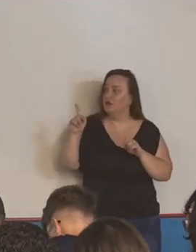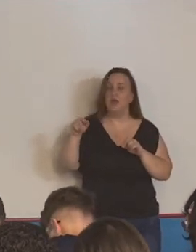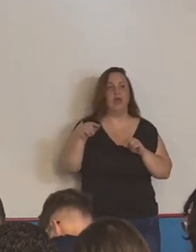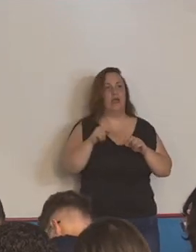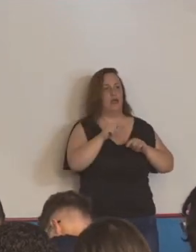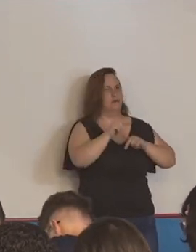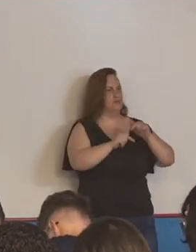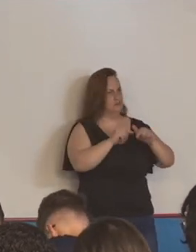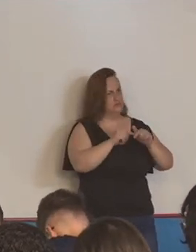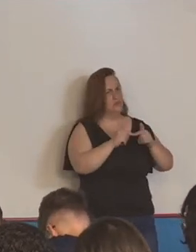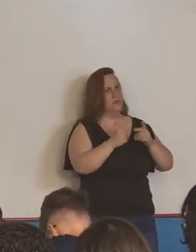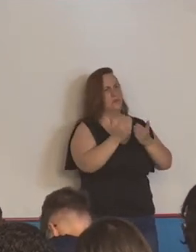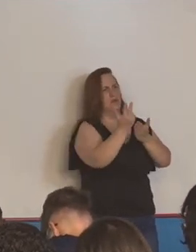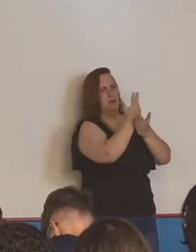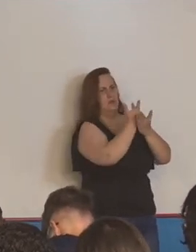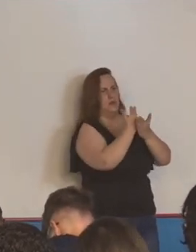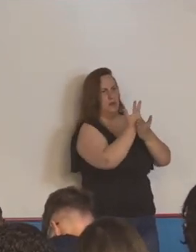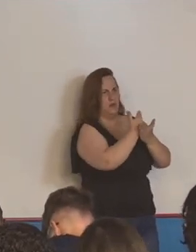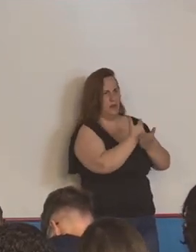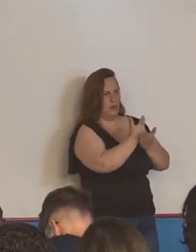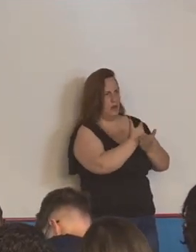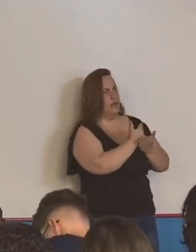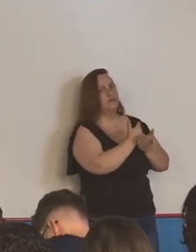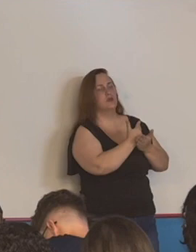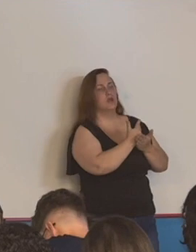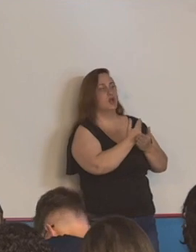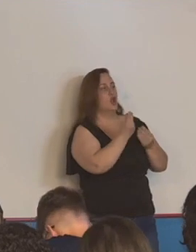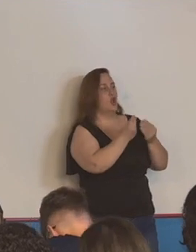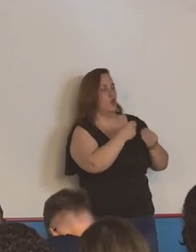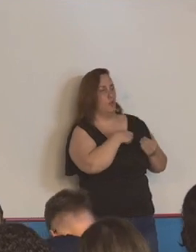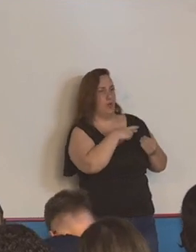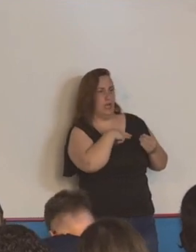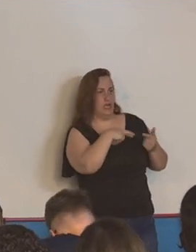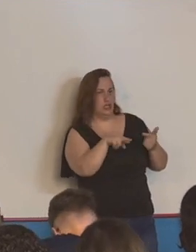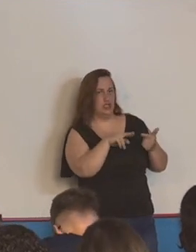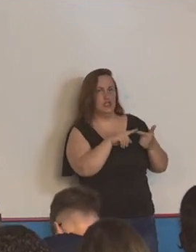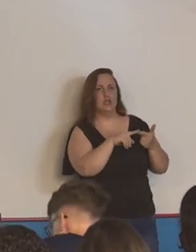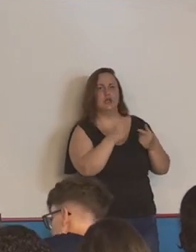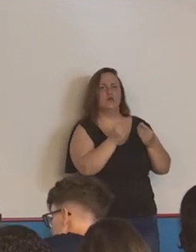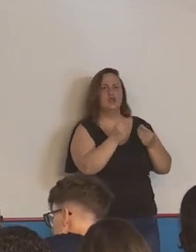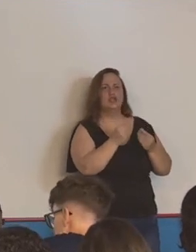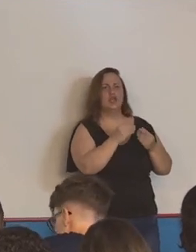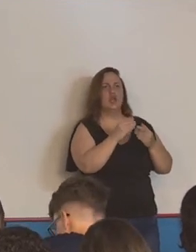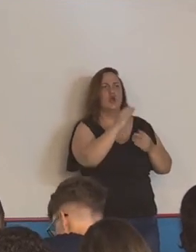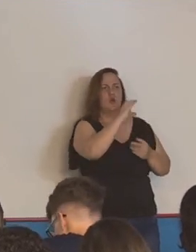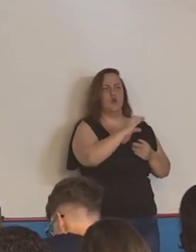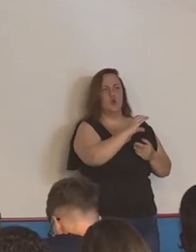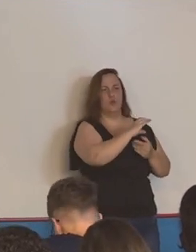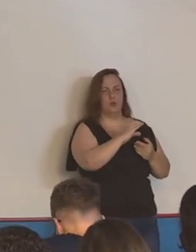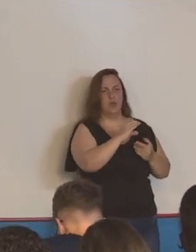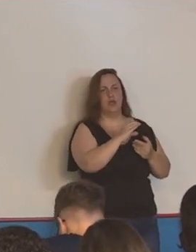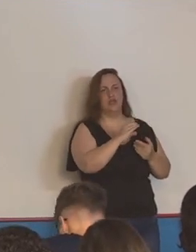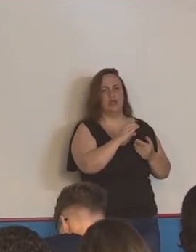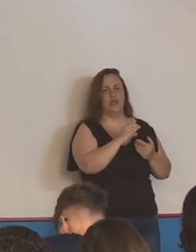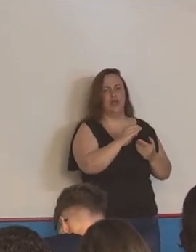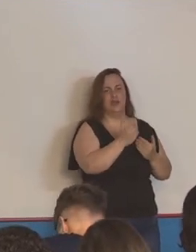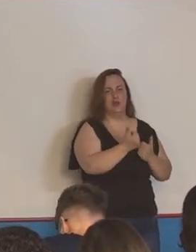são trabalhos que falam também disso, né, da religião e de como ela foi usada de